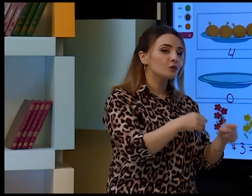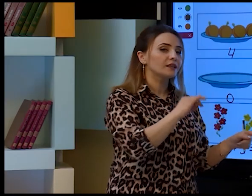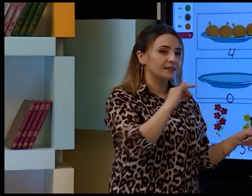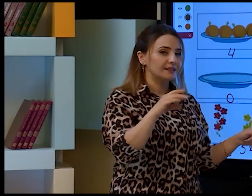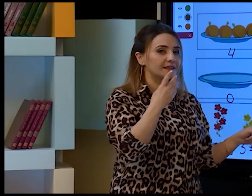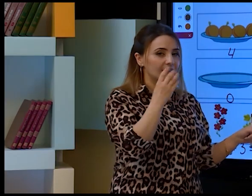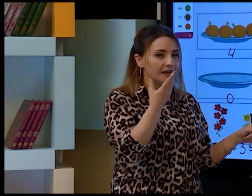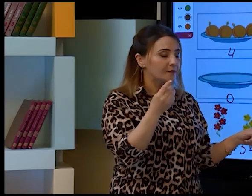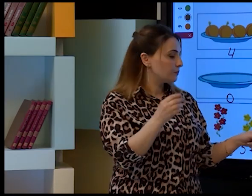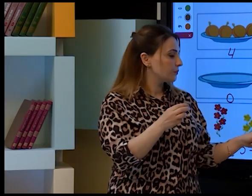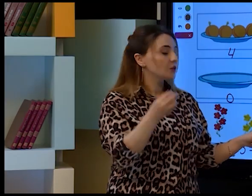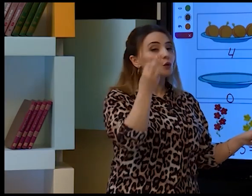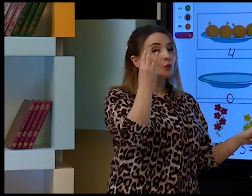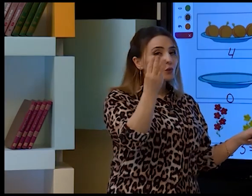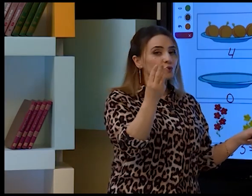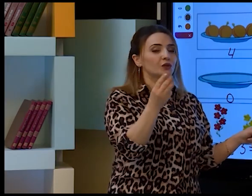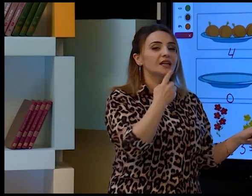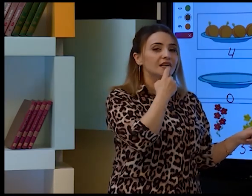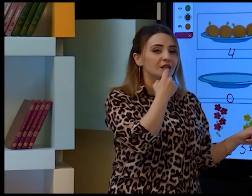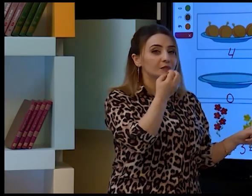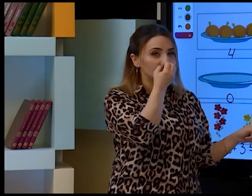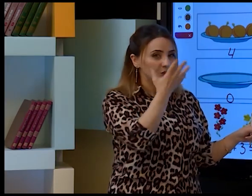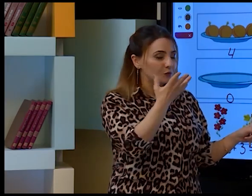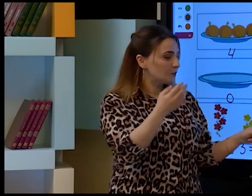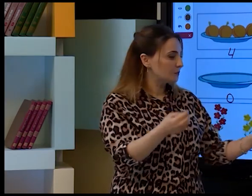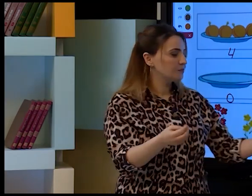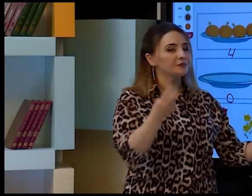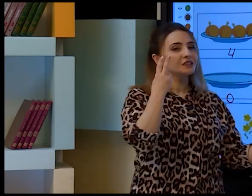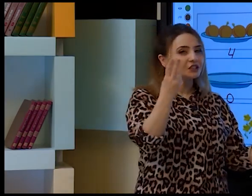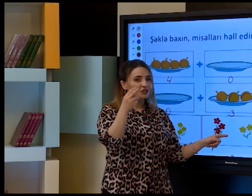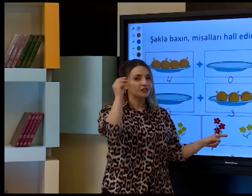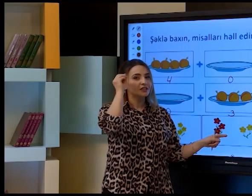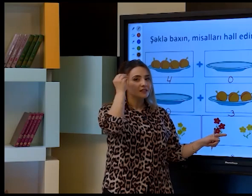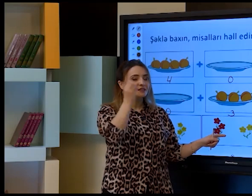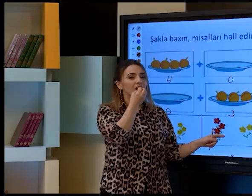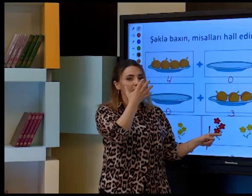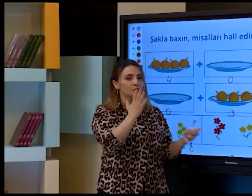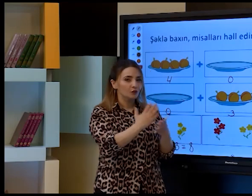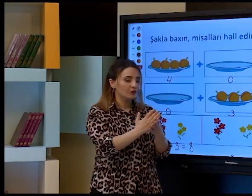Burada isə 3 qırmızı gül, 2 sarı gül var.